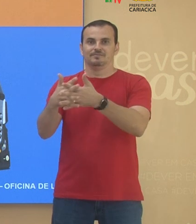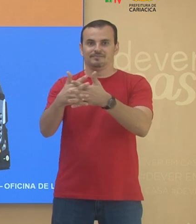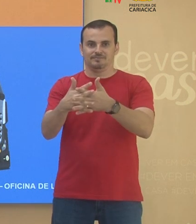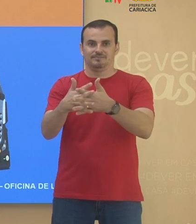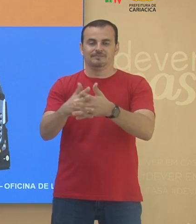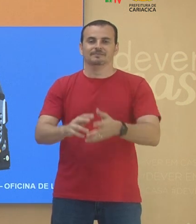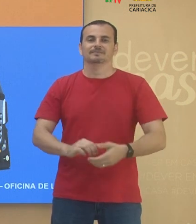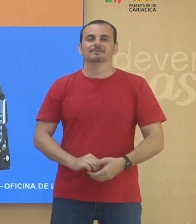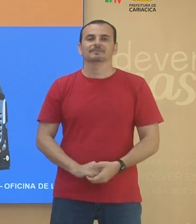Caminhão.